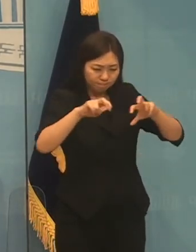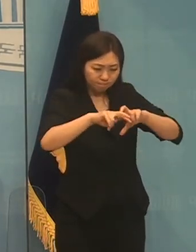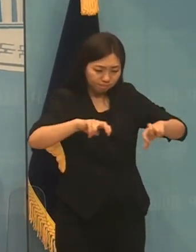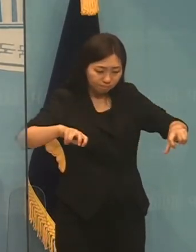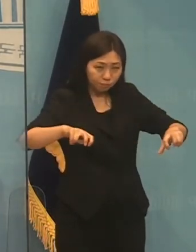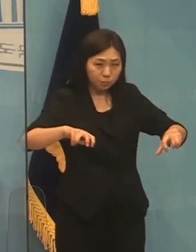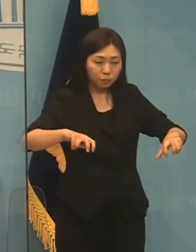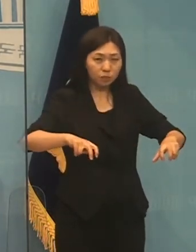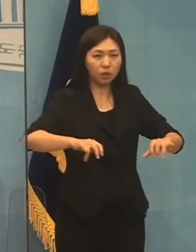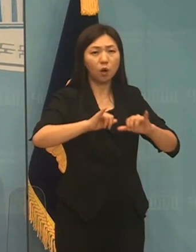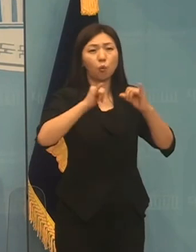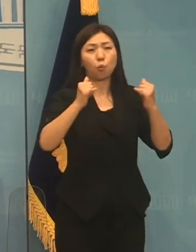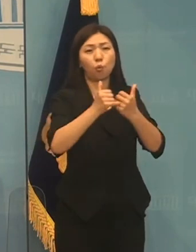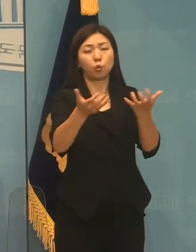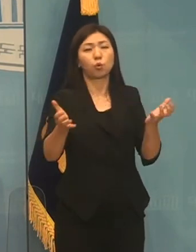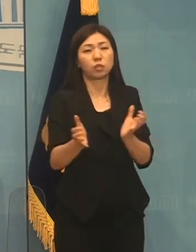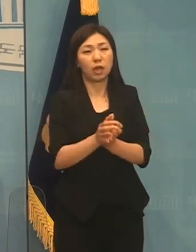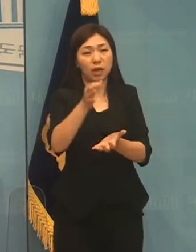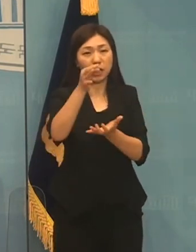공동체의 가치를 복원하여